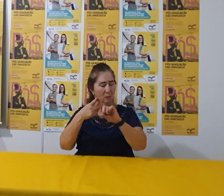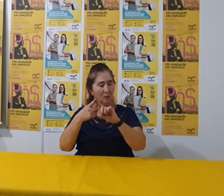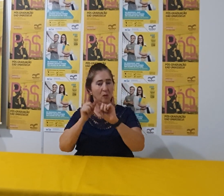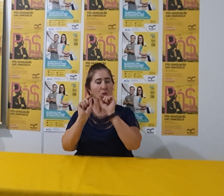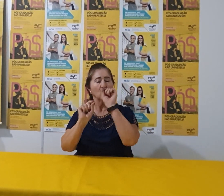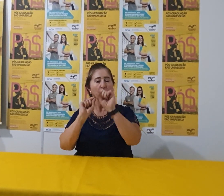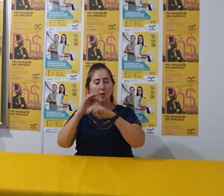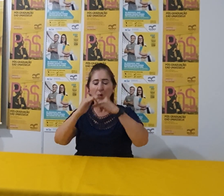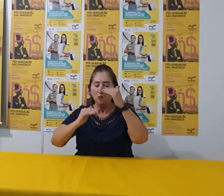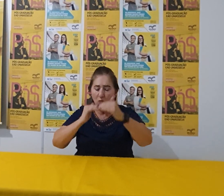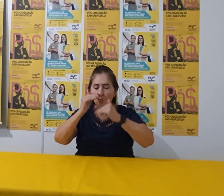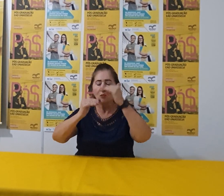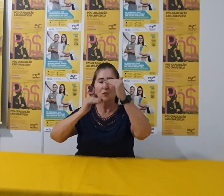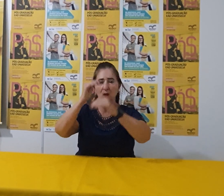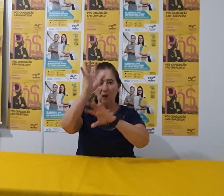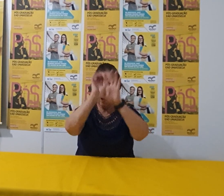favorecer a aprendizagem e o desenvolvimento.